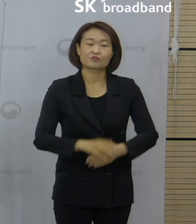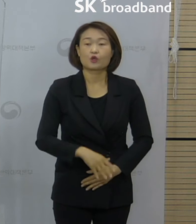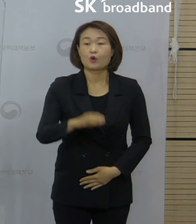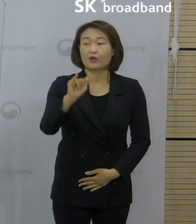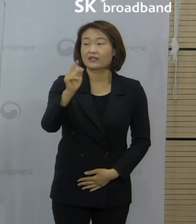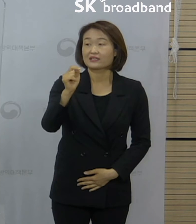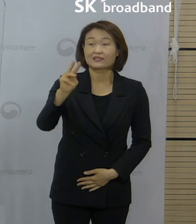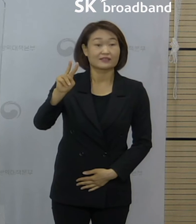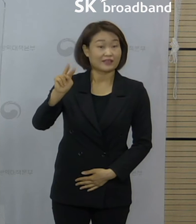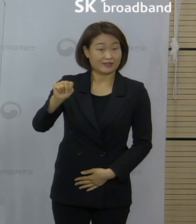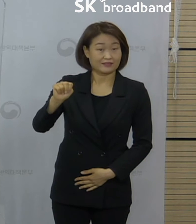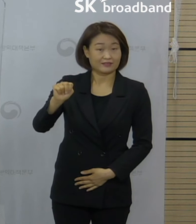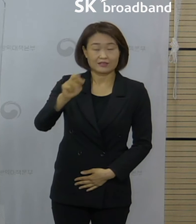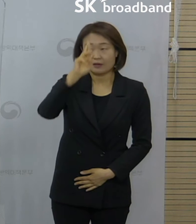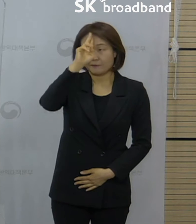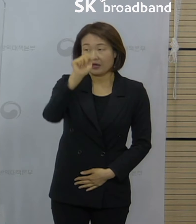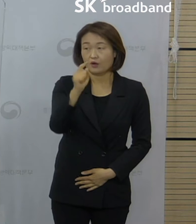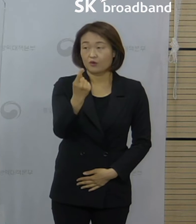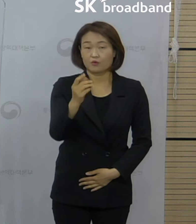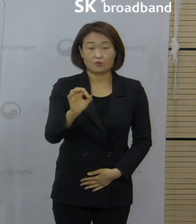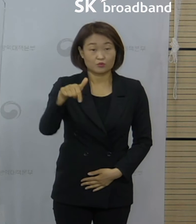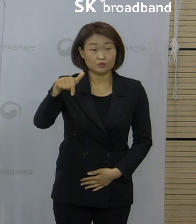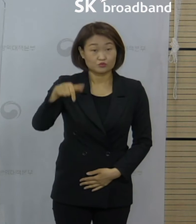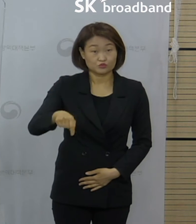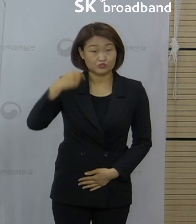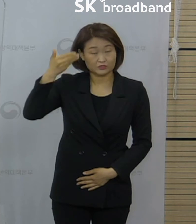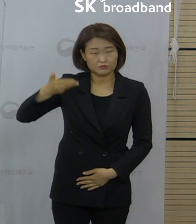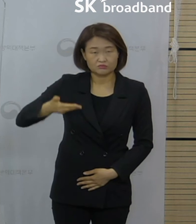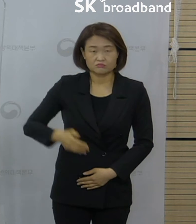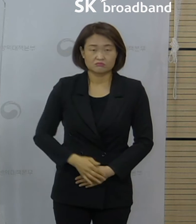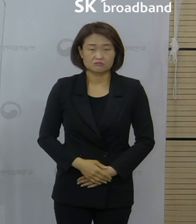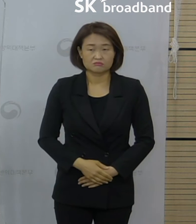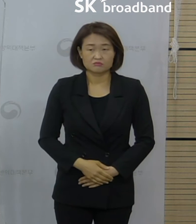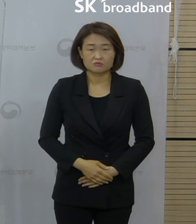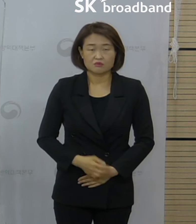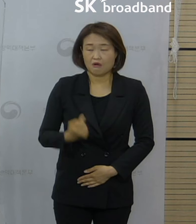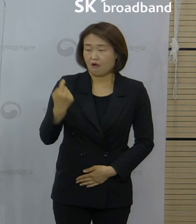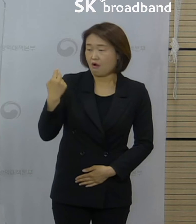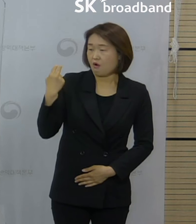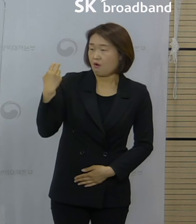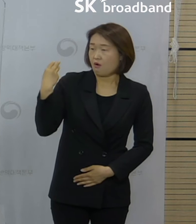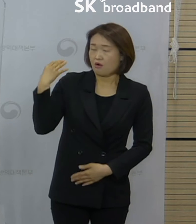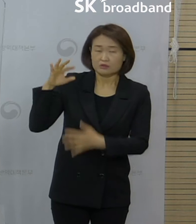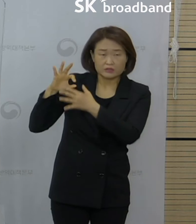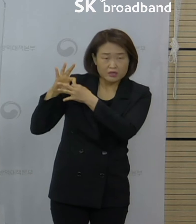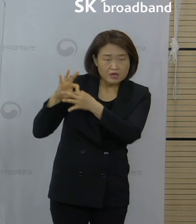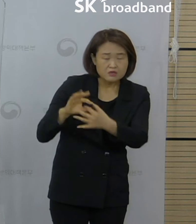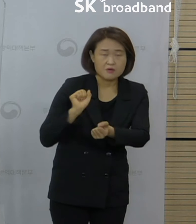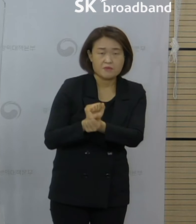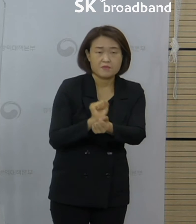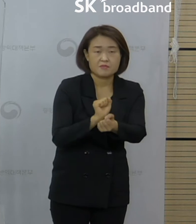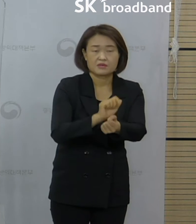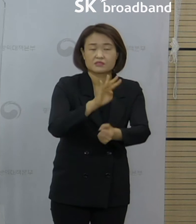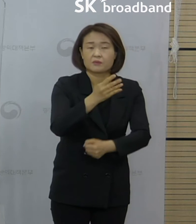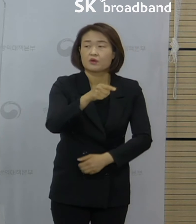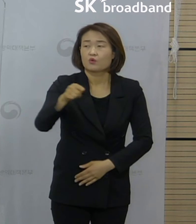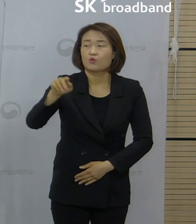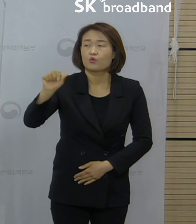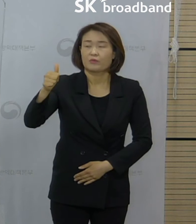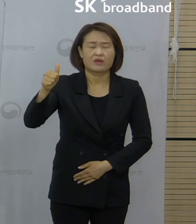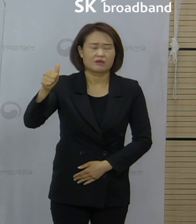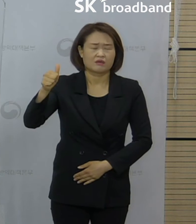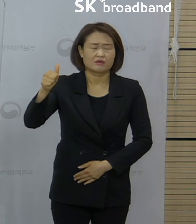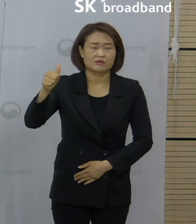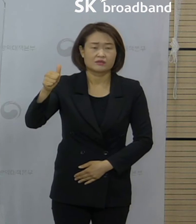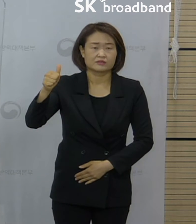박홍구 기자님 질문 주신 내용입니다. 연일 400에서 500명대 확진자가 발생하고 정부에서 신규 확진자